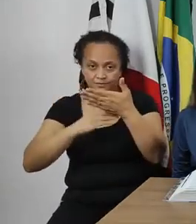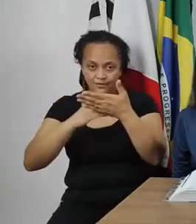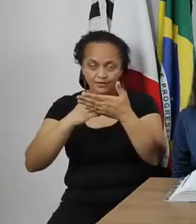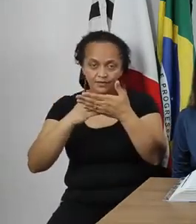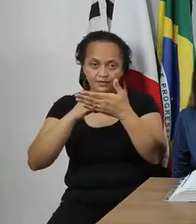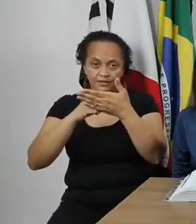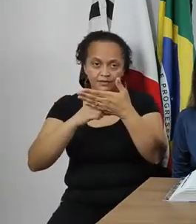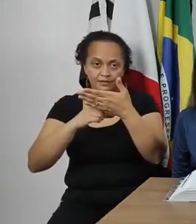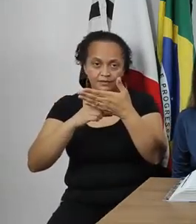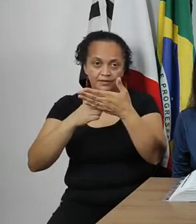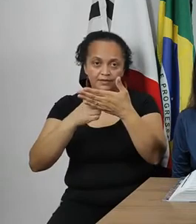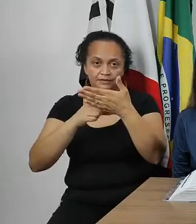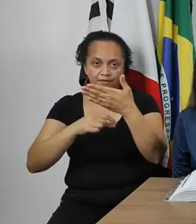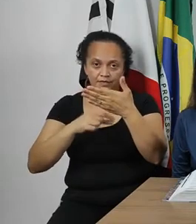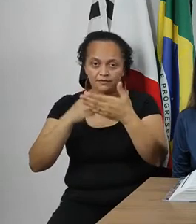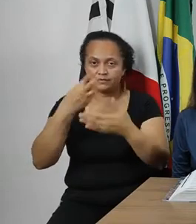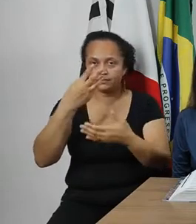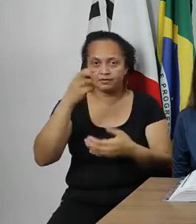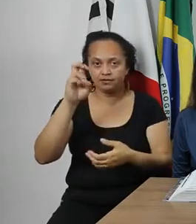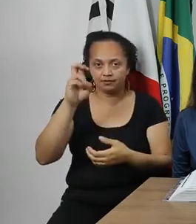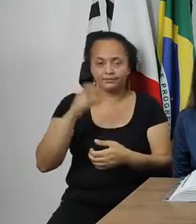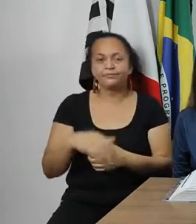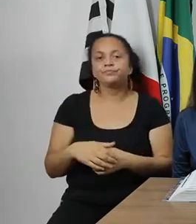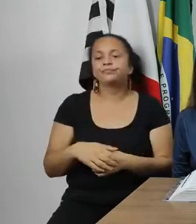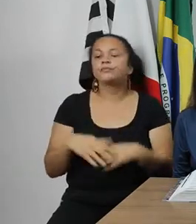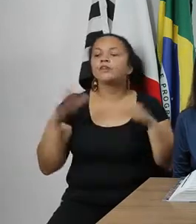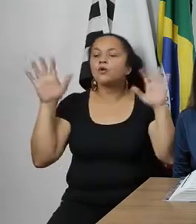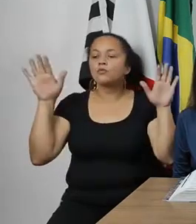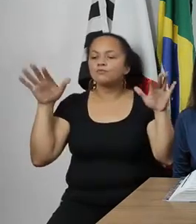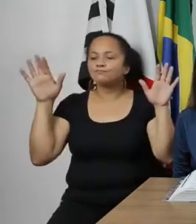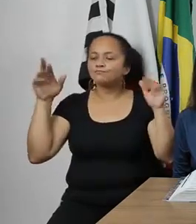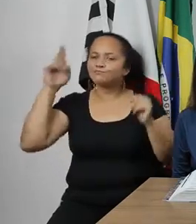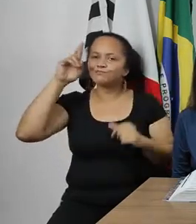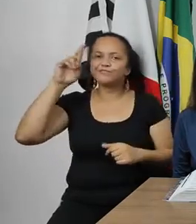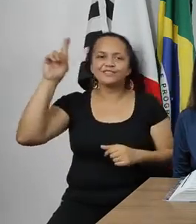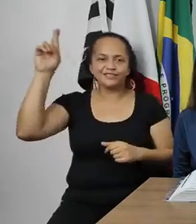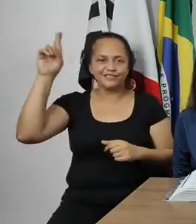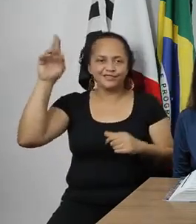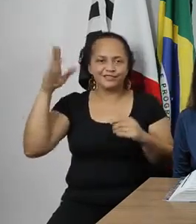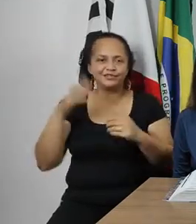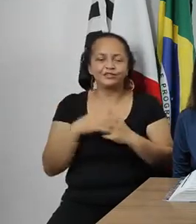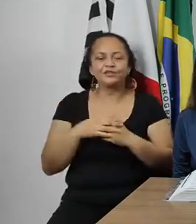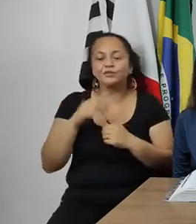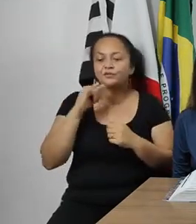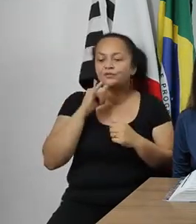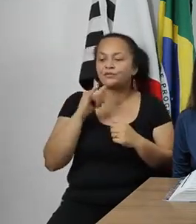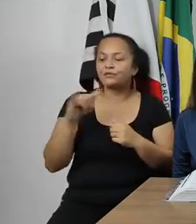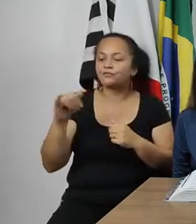Naquela noite o anjo do Senhor foi até o acampamento dos assírios e matou